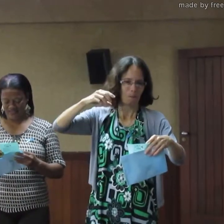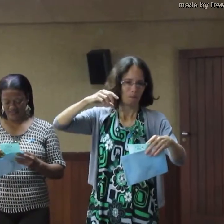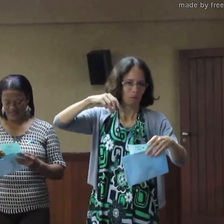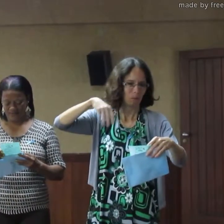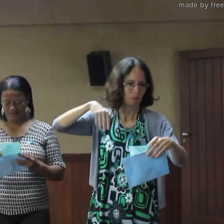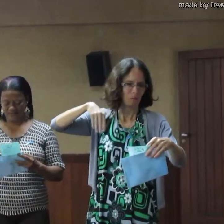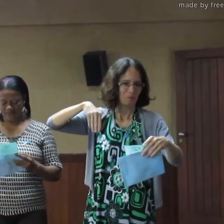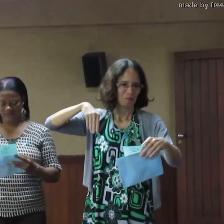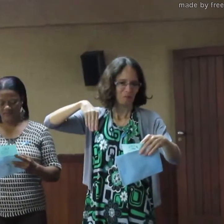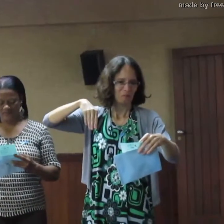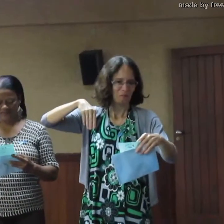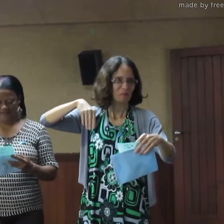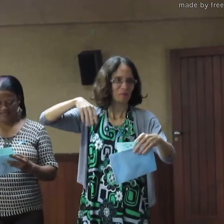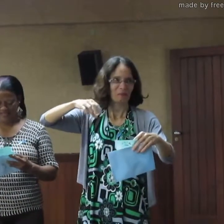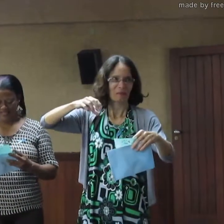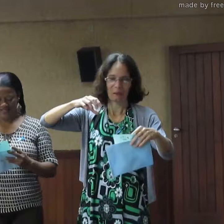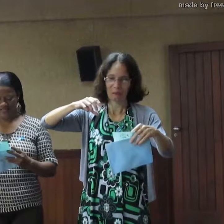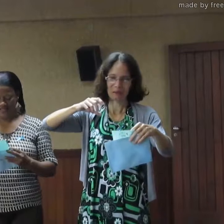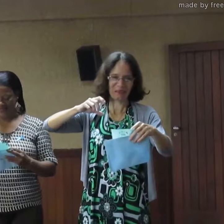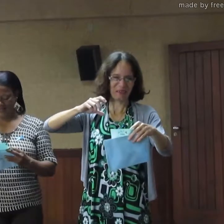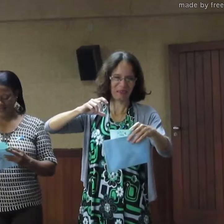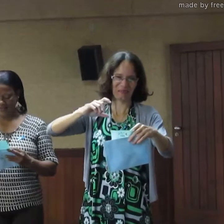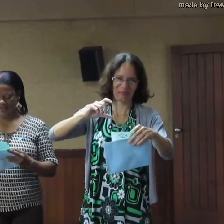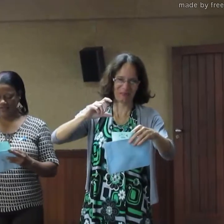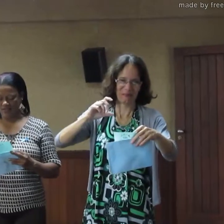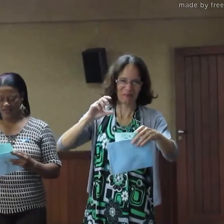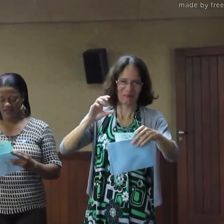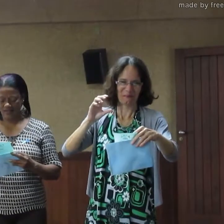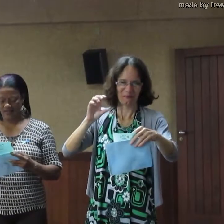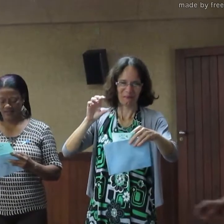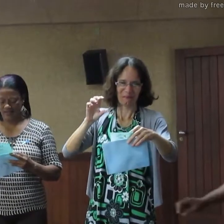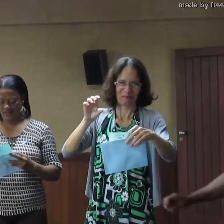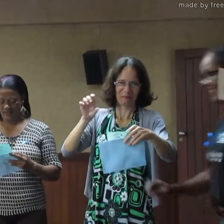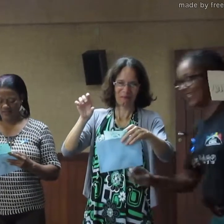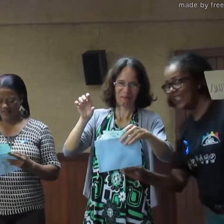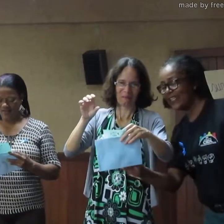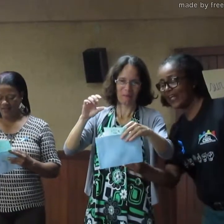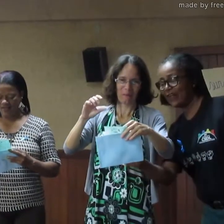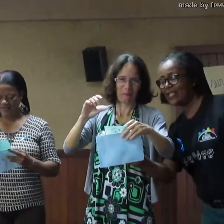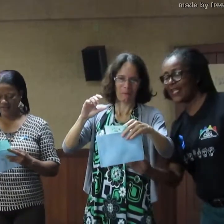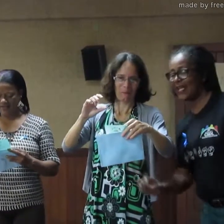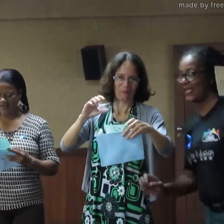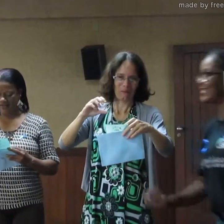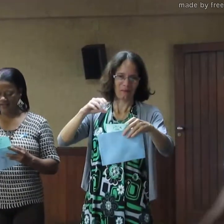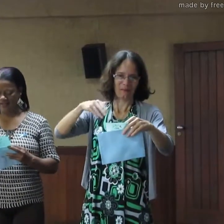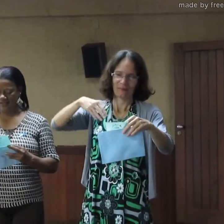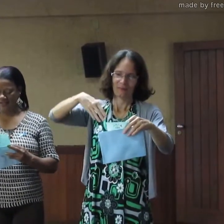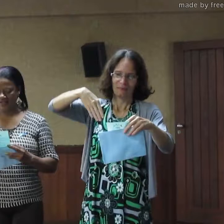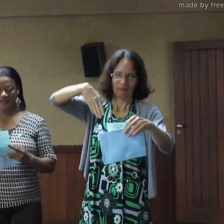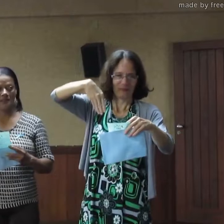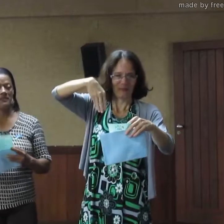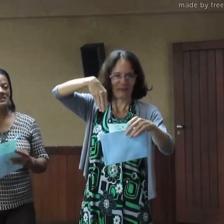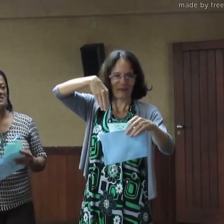Não. Vá. S. Isso, tá quase lá. Tá quase lá, é isso aí.